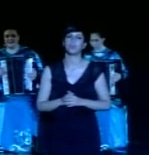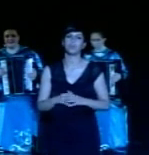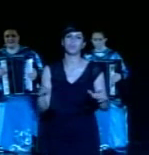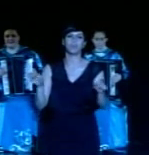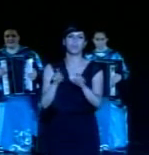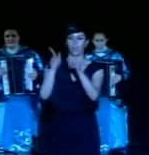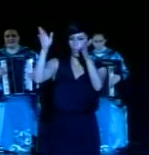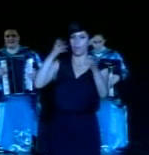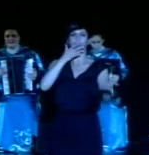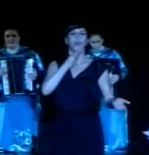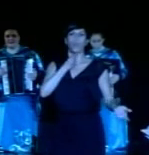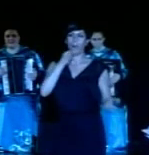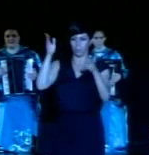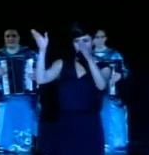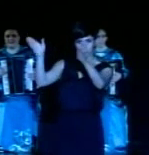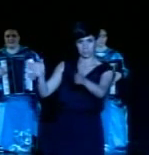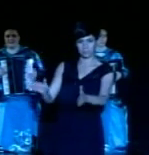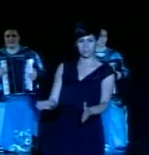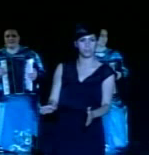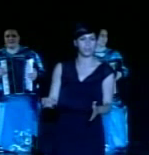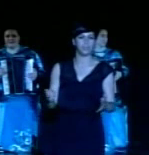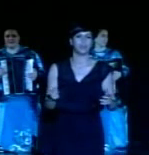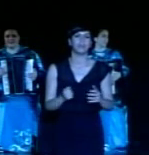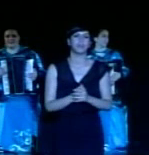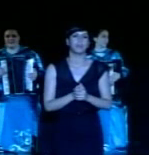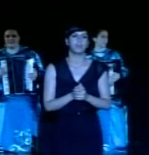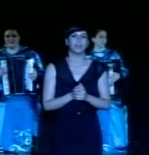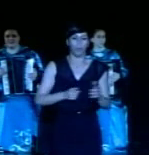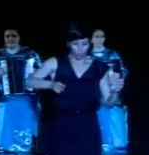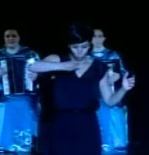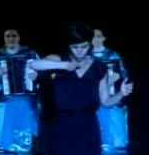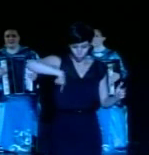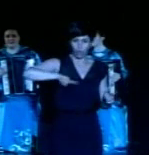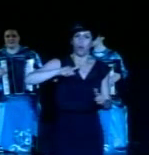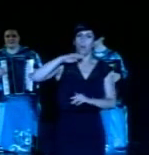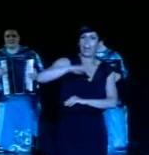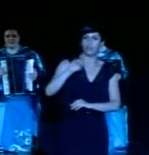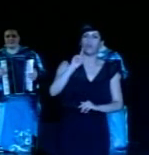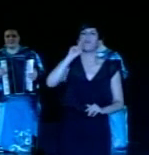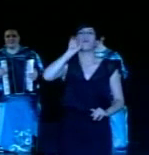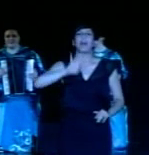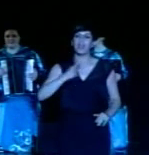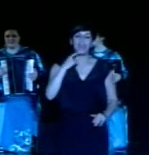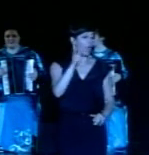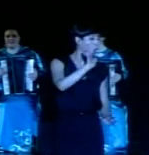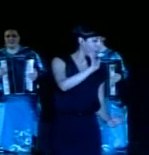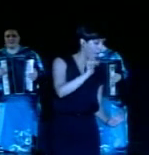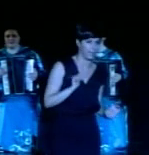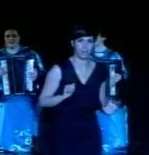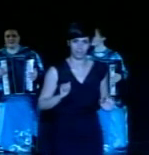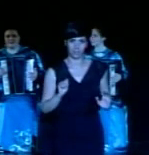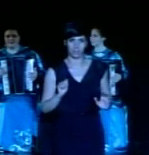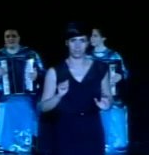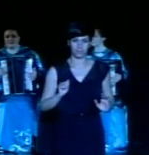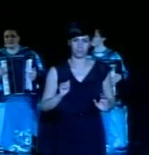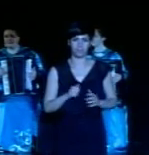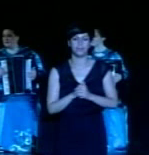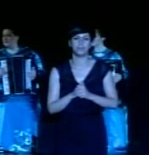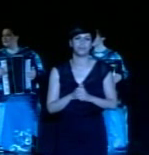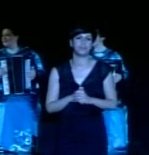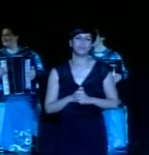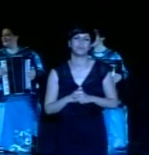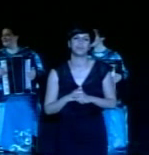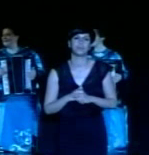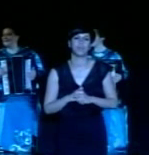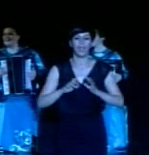tan estupendos, físicamente hablando. Nosotros tampoco somos tan pequeñitos, pero parece que dicen hola bonita. Y al